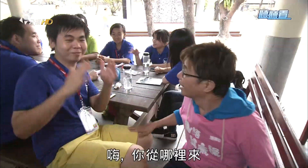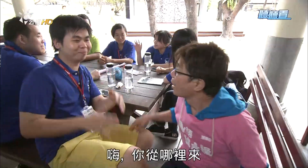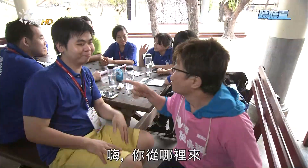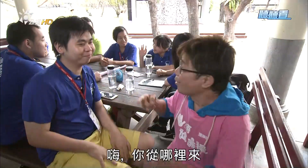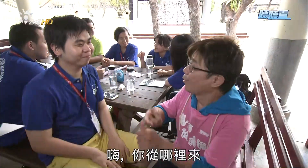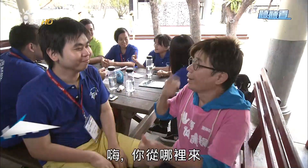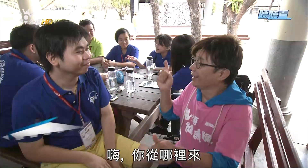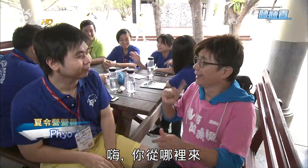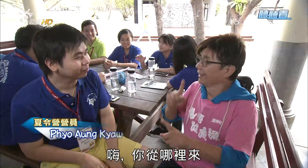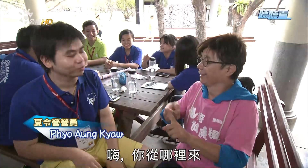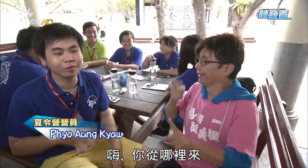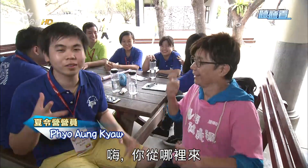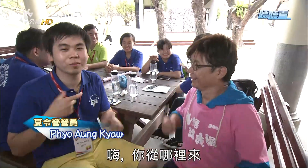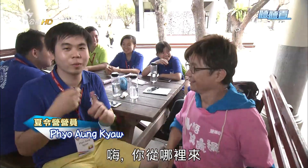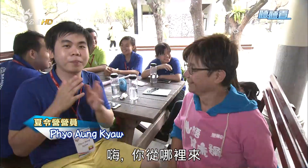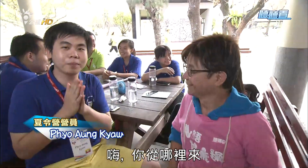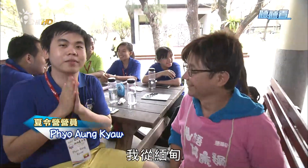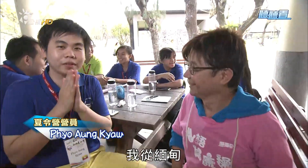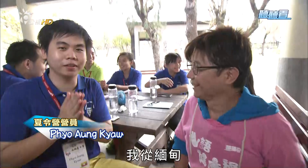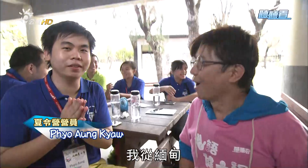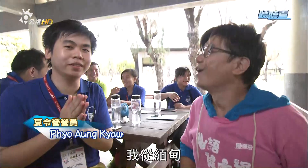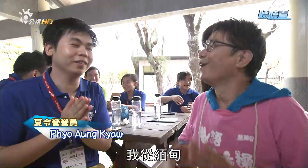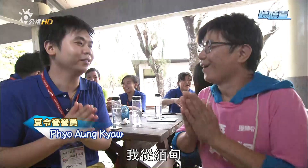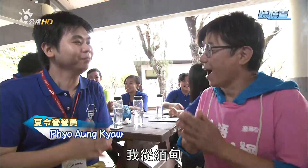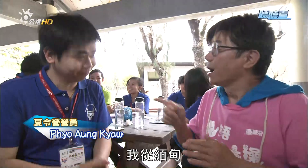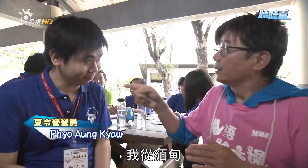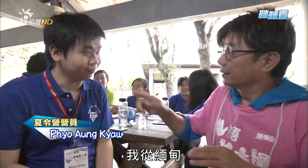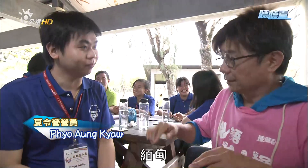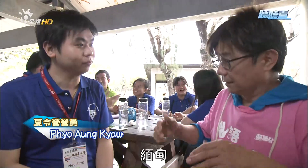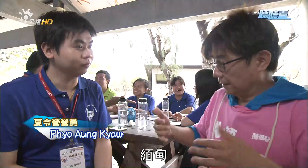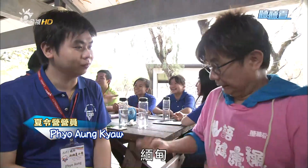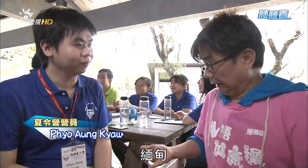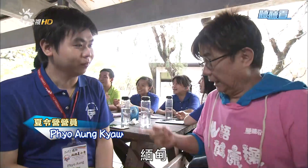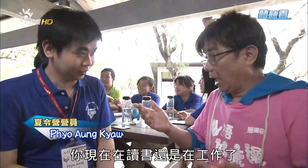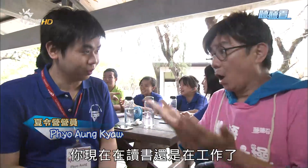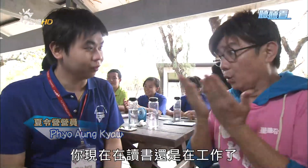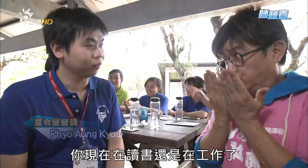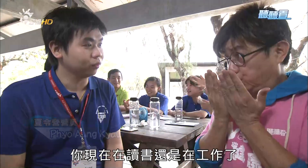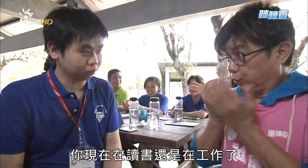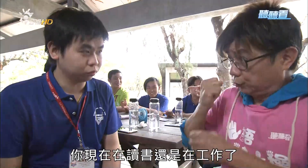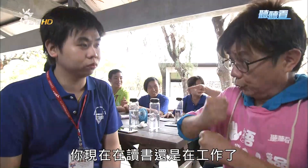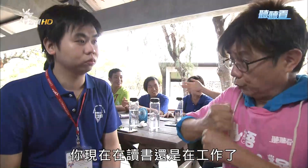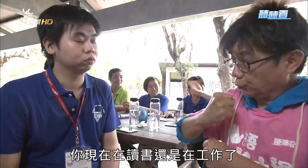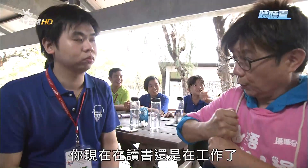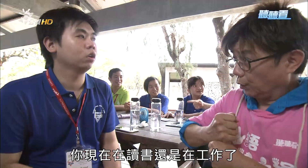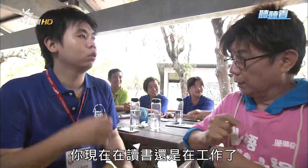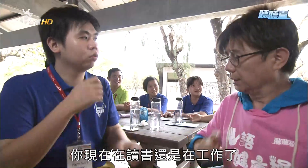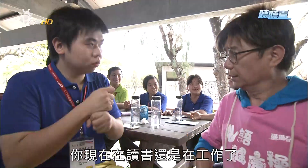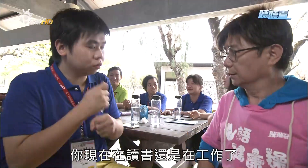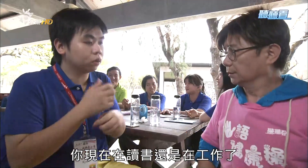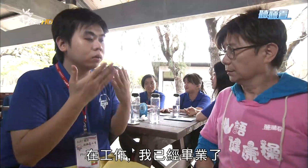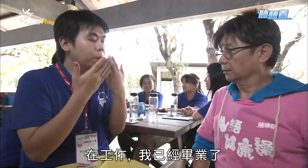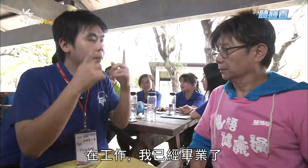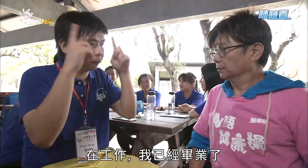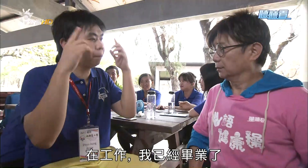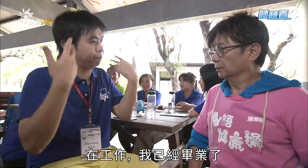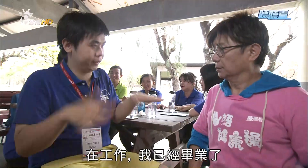嗨，你从哪里来啊？ 我从缅甸。 缅甸呢？你现在在读书还是在工作啦？ 在工作，我已